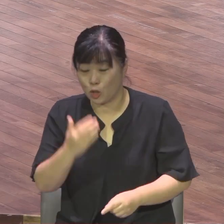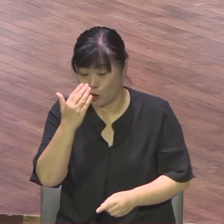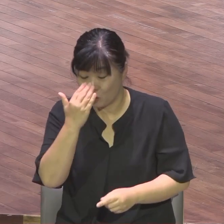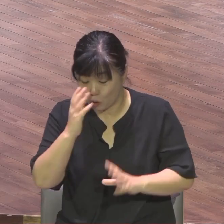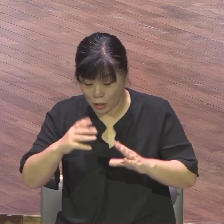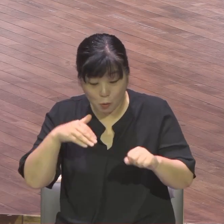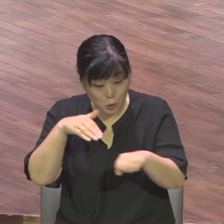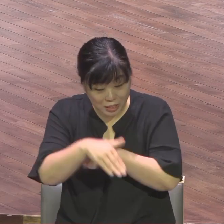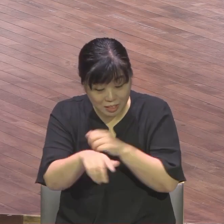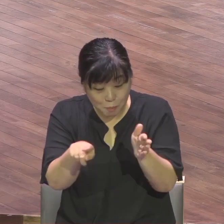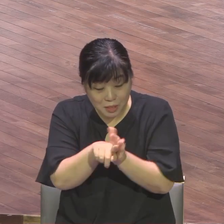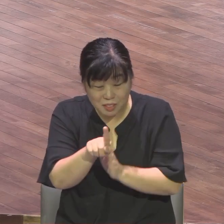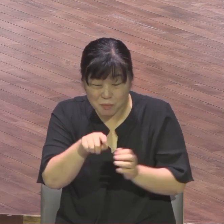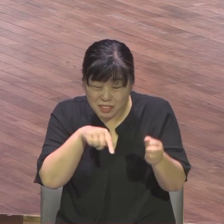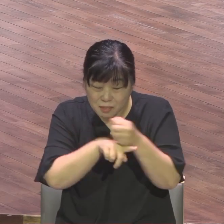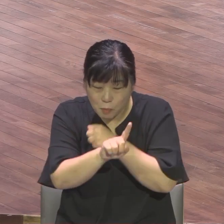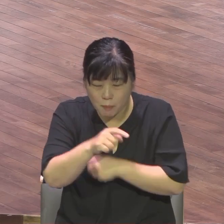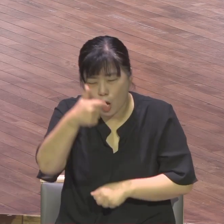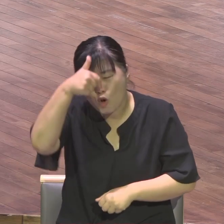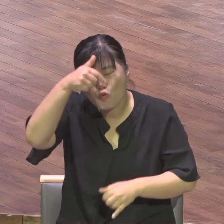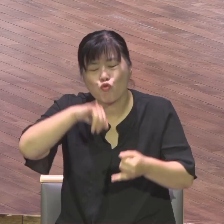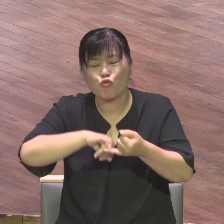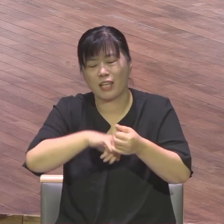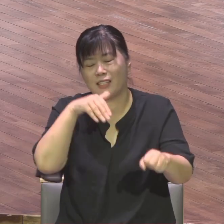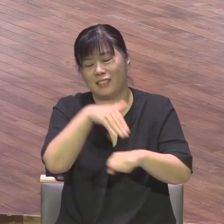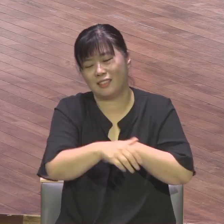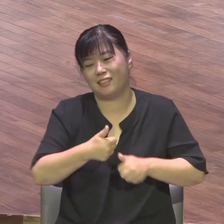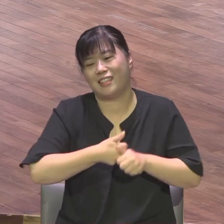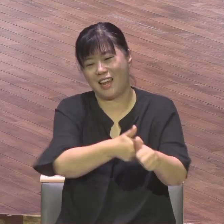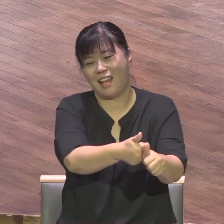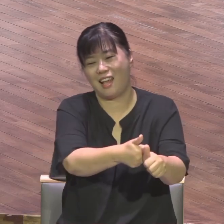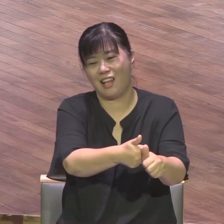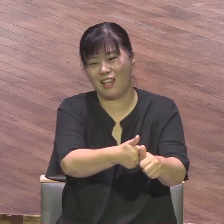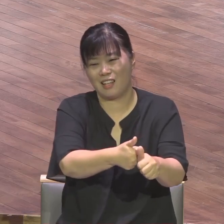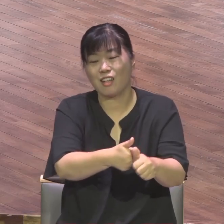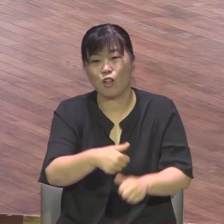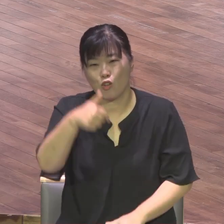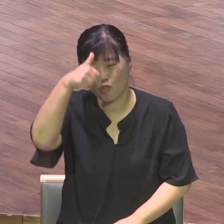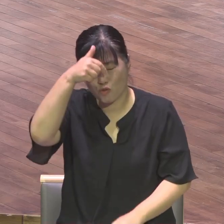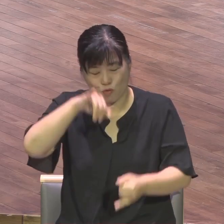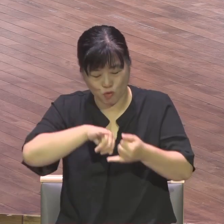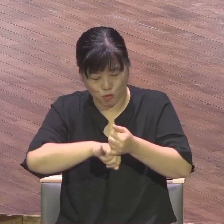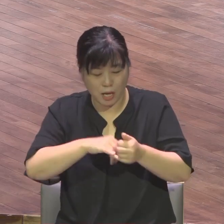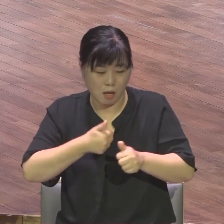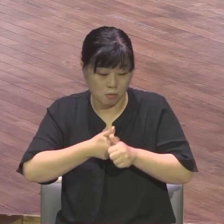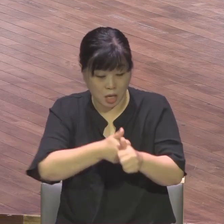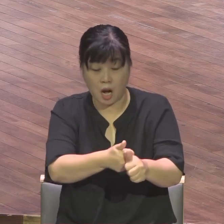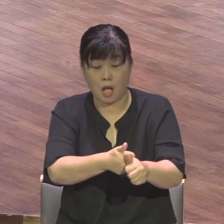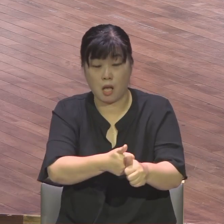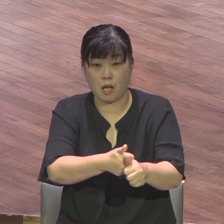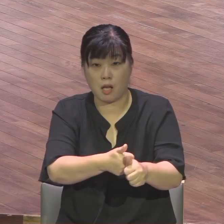아직도 구약시대에 있는 거예요. 구약시대. 머물러 있는 영적 상태. 구약시대.